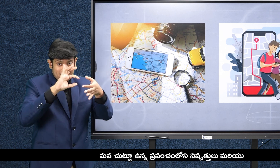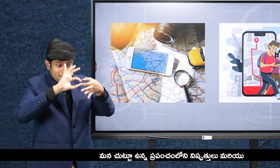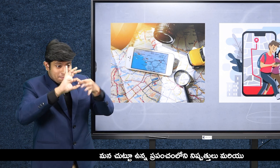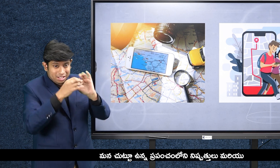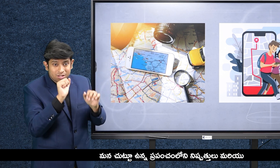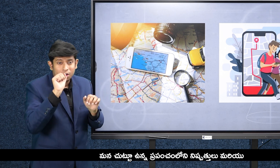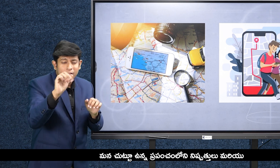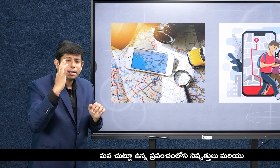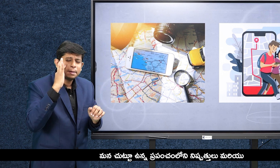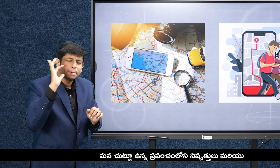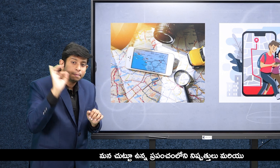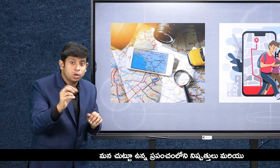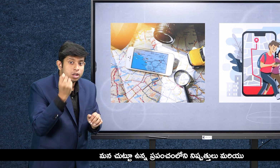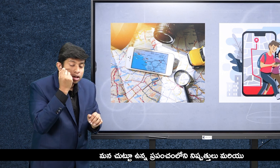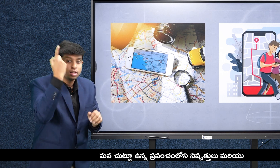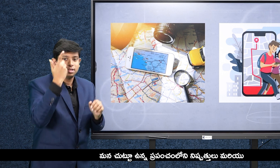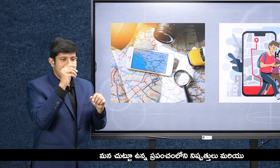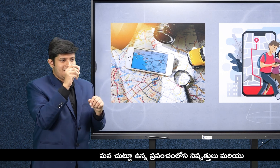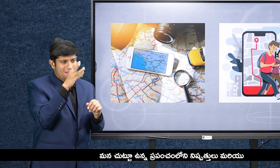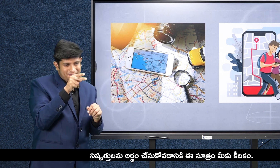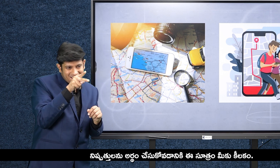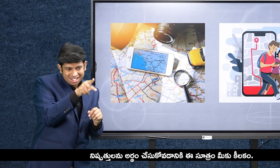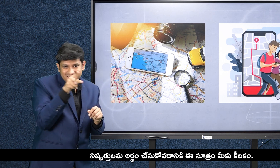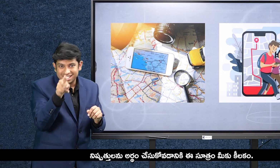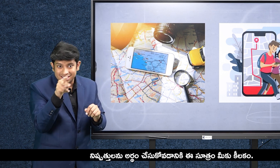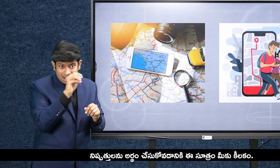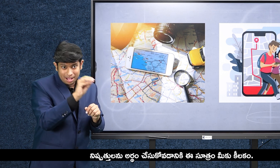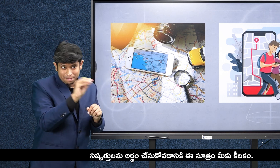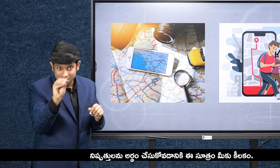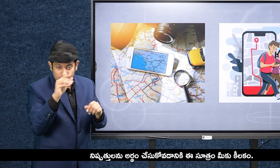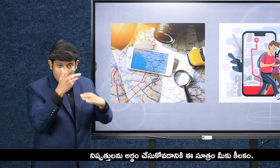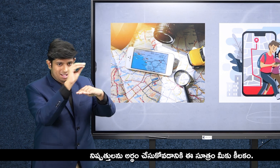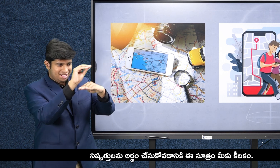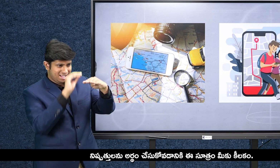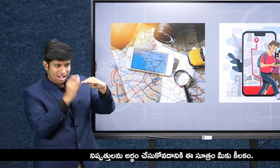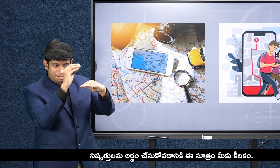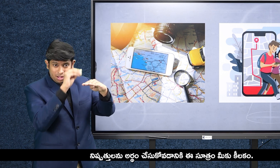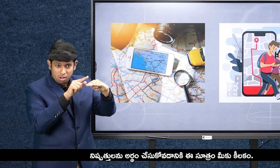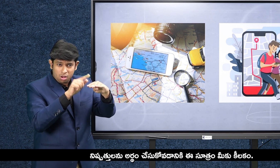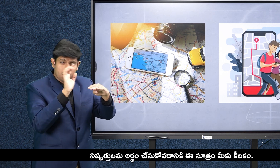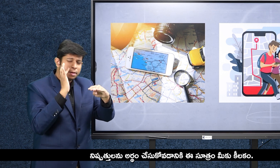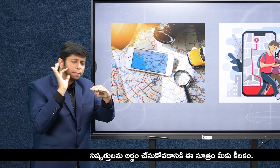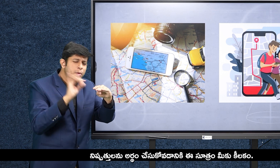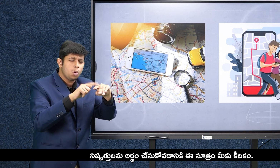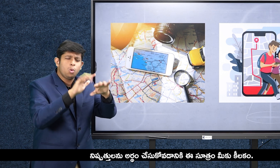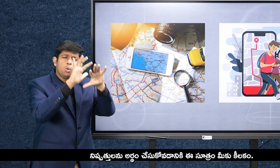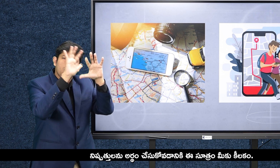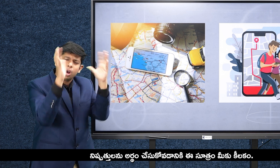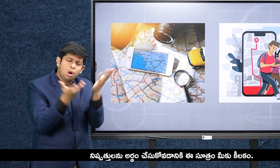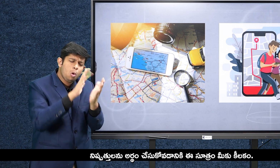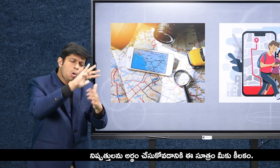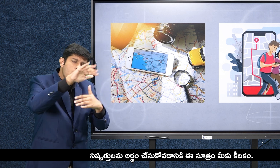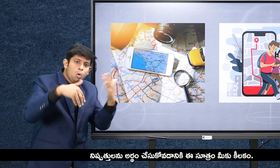ప్రపంచంలోని నిష్పత్తులు మరియు నిష్పత్తులను అర్థం చేసుకోవడానికి ఈ సూత్రం మీకు